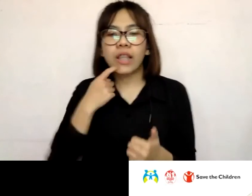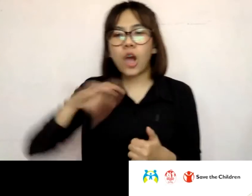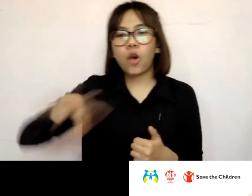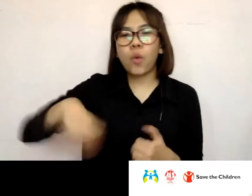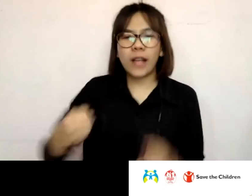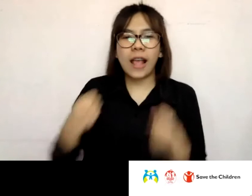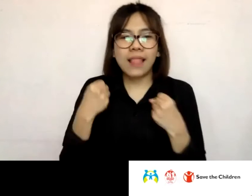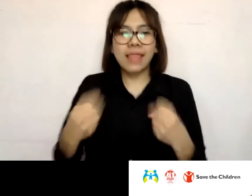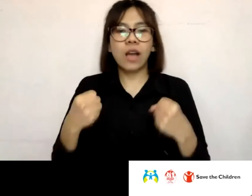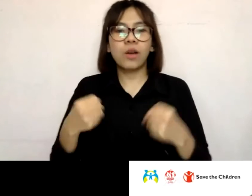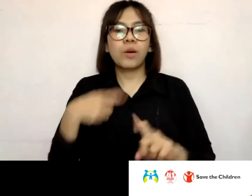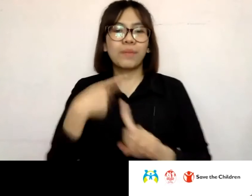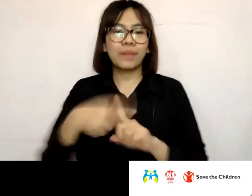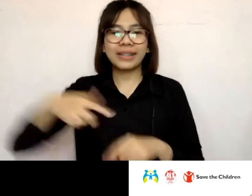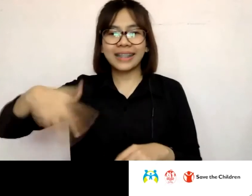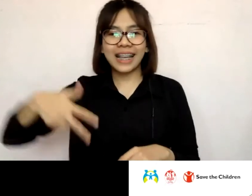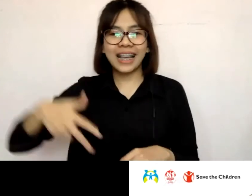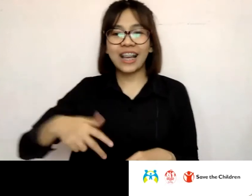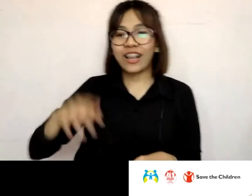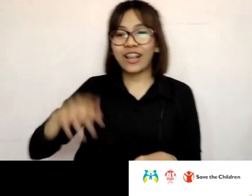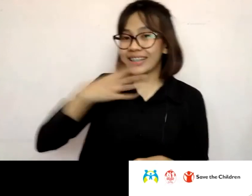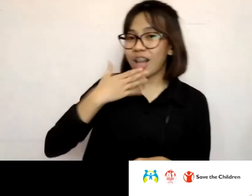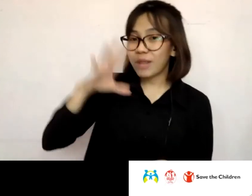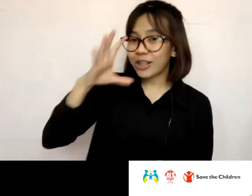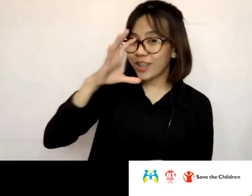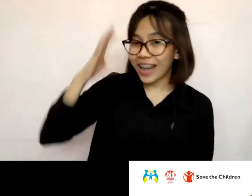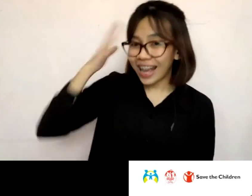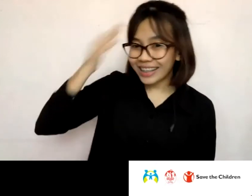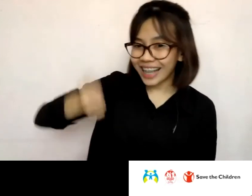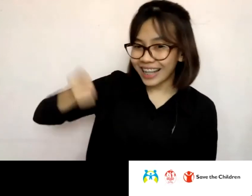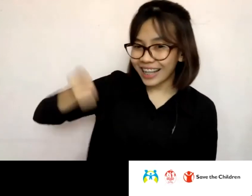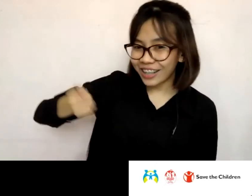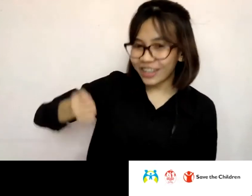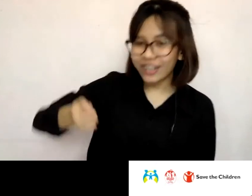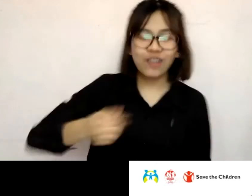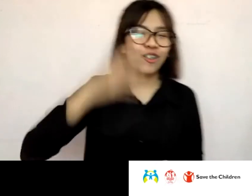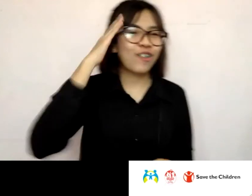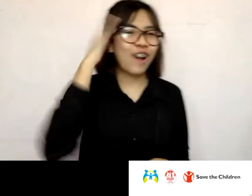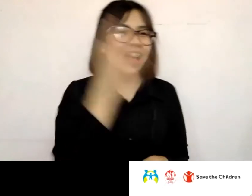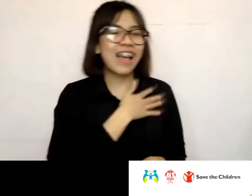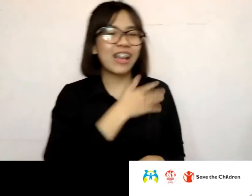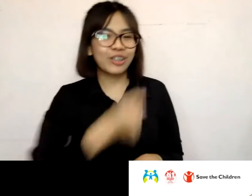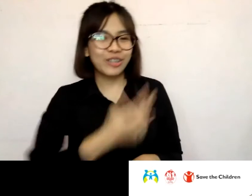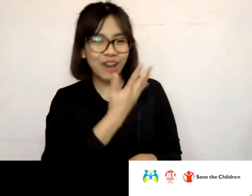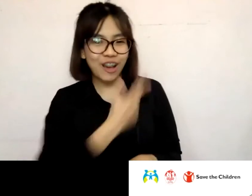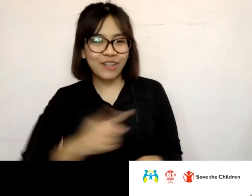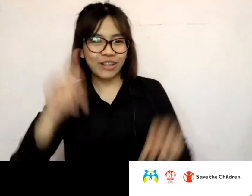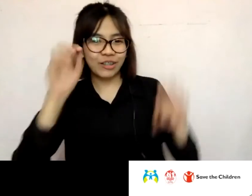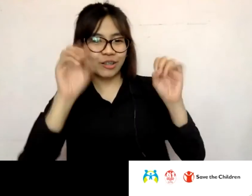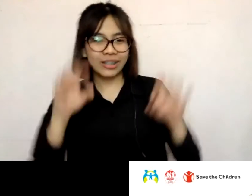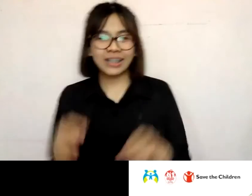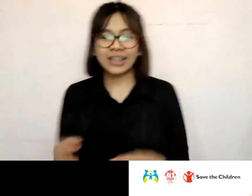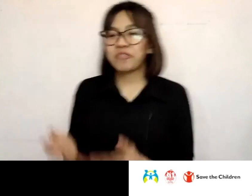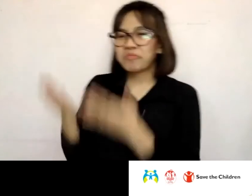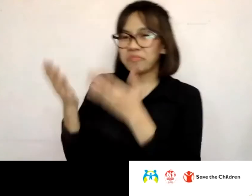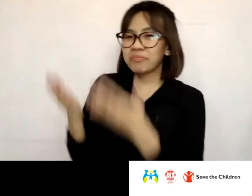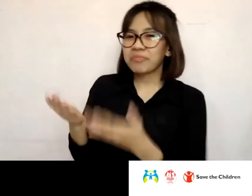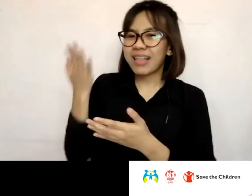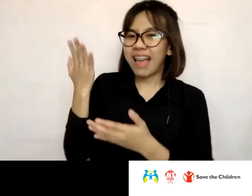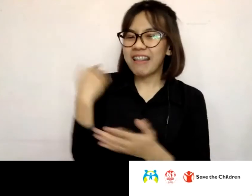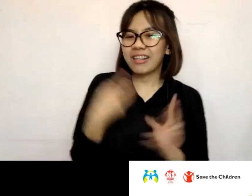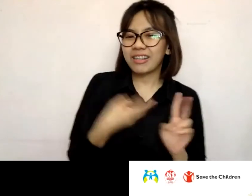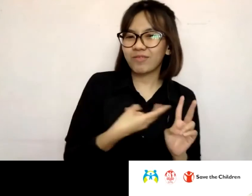sudah kita khawatirkan nanti lebih mendalam lagi gitu. Kalau misalkan